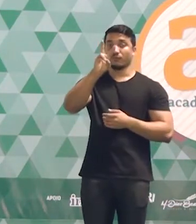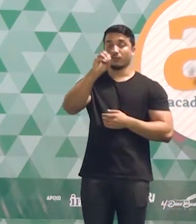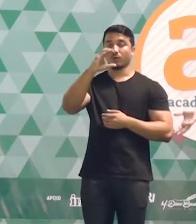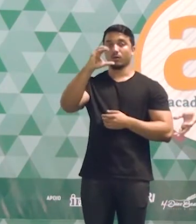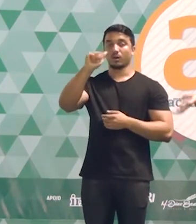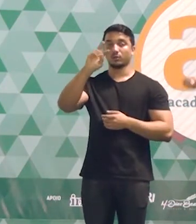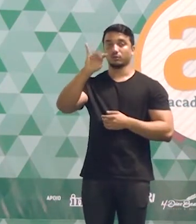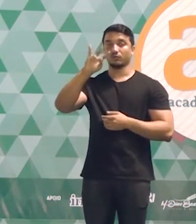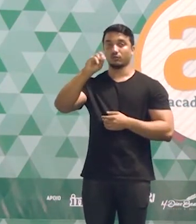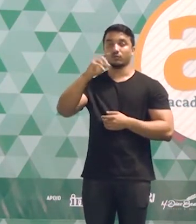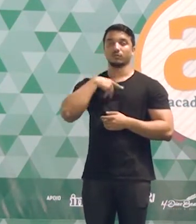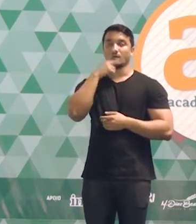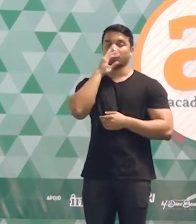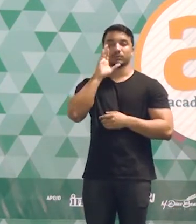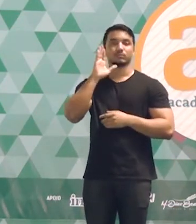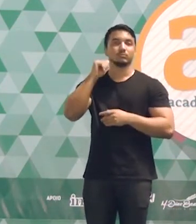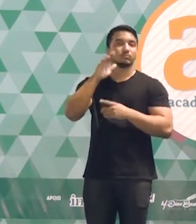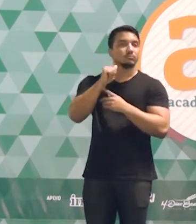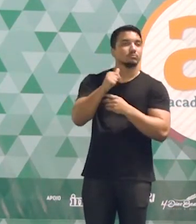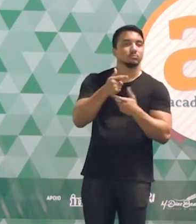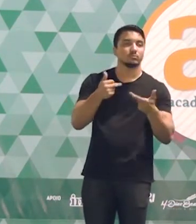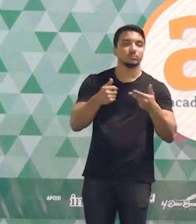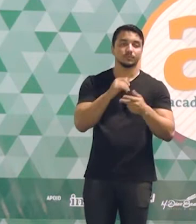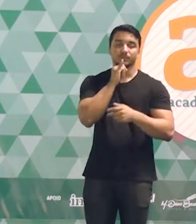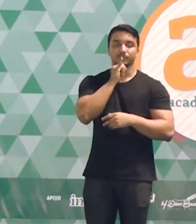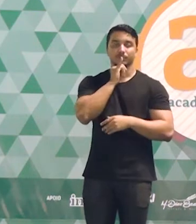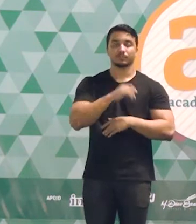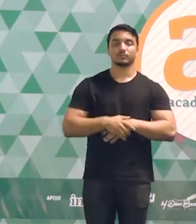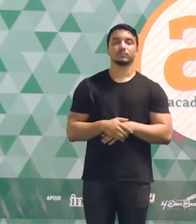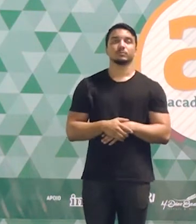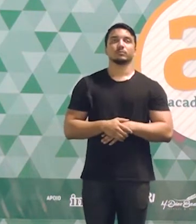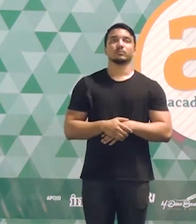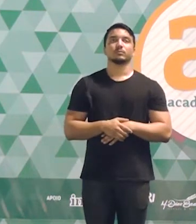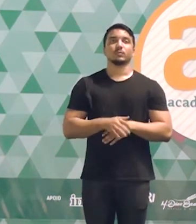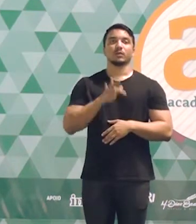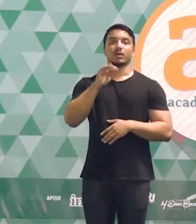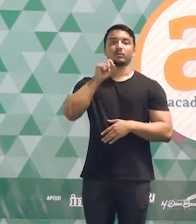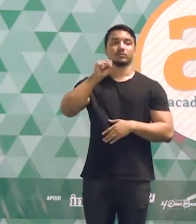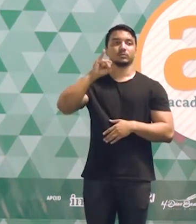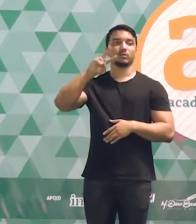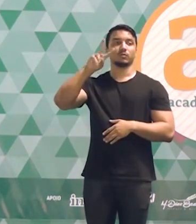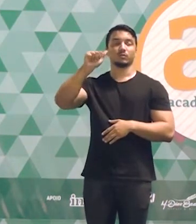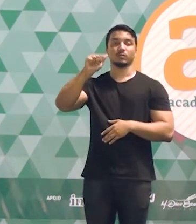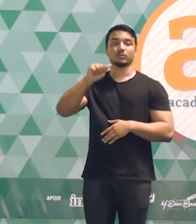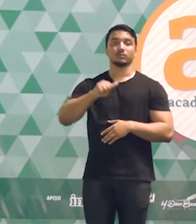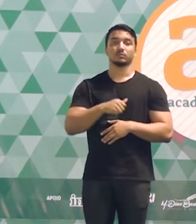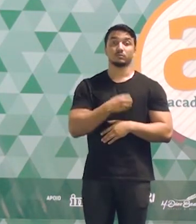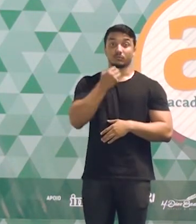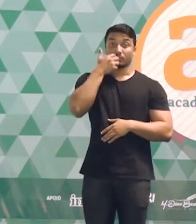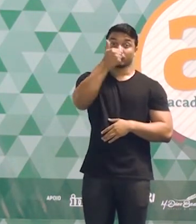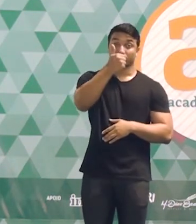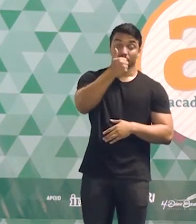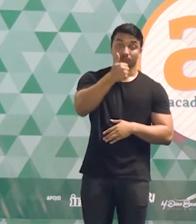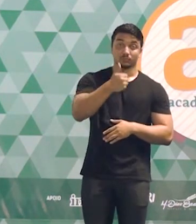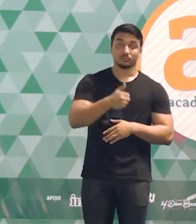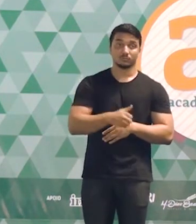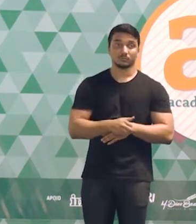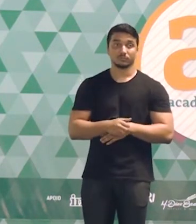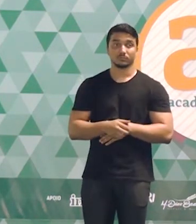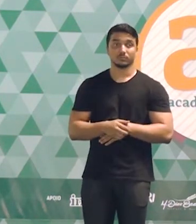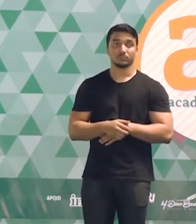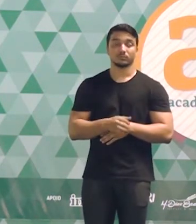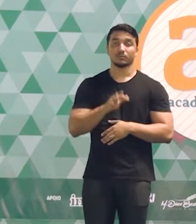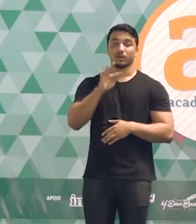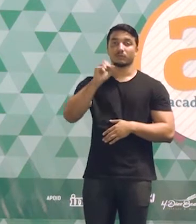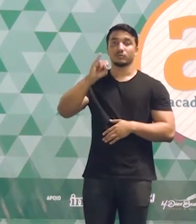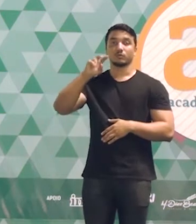um chamamento, é uma invocação. Se eu disser assim, por exemplo, F. Silva, tudo bom?